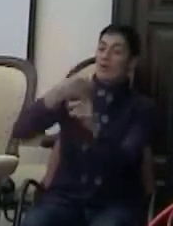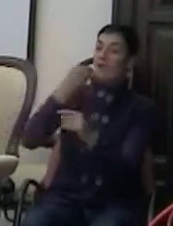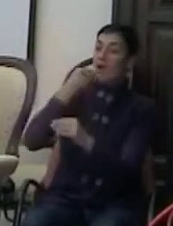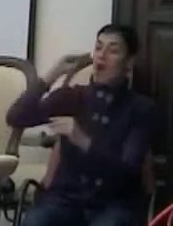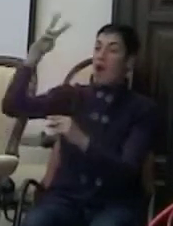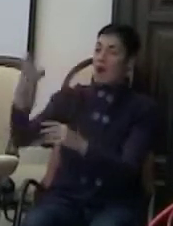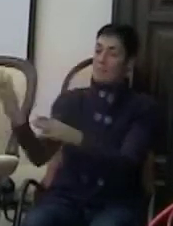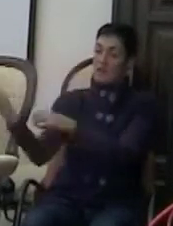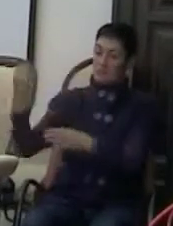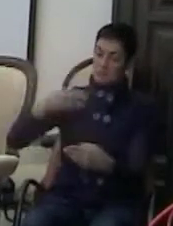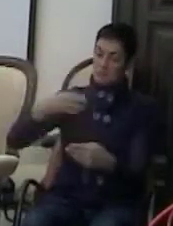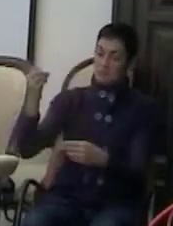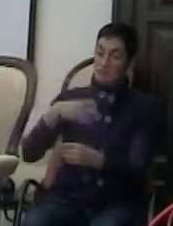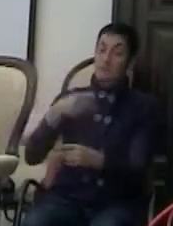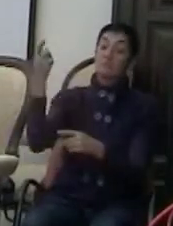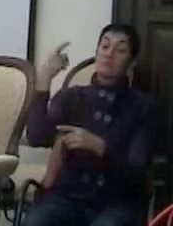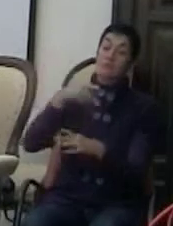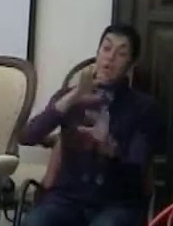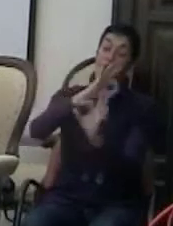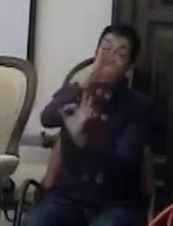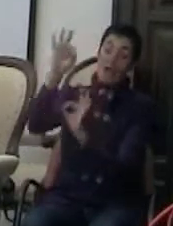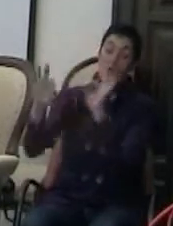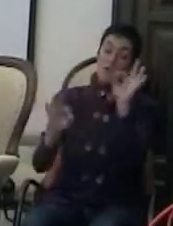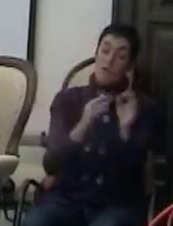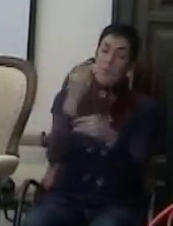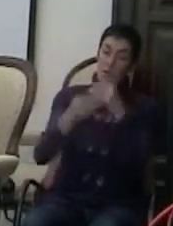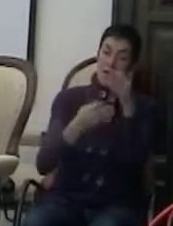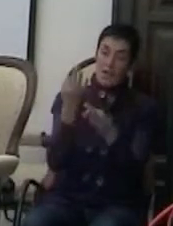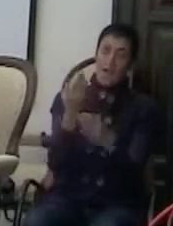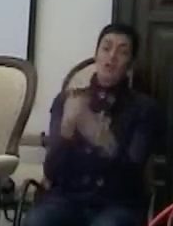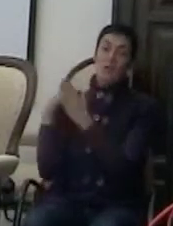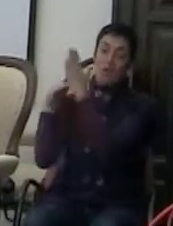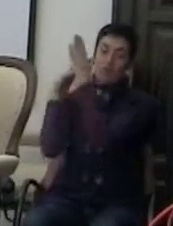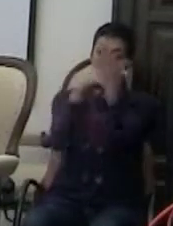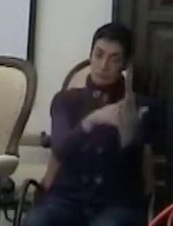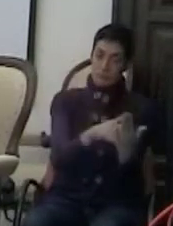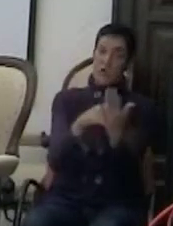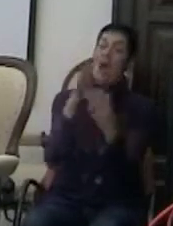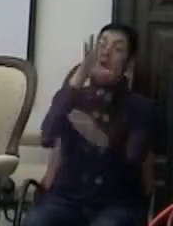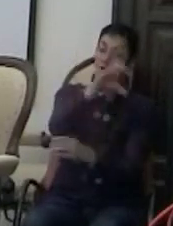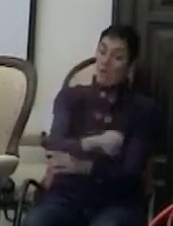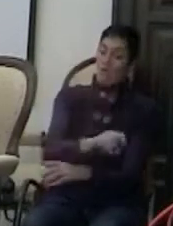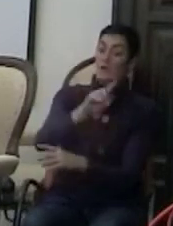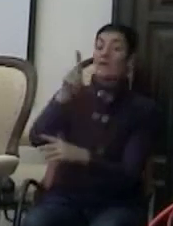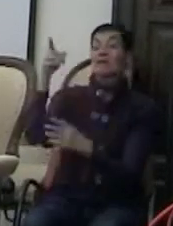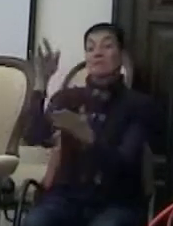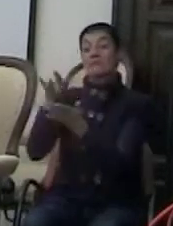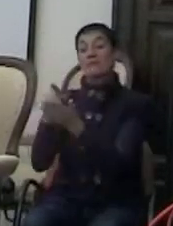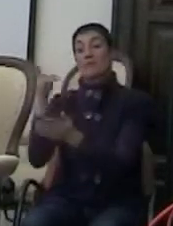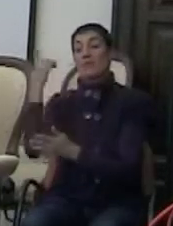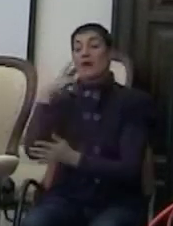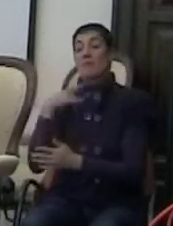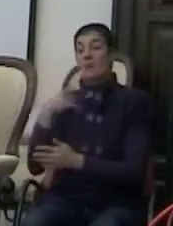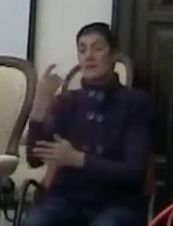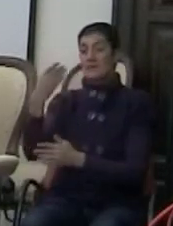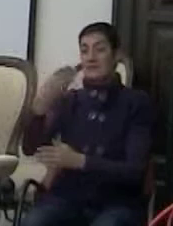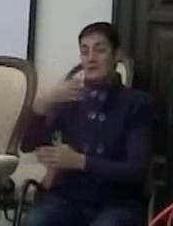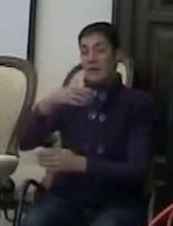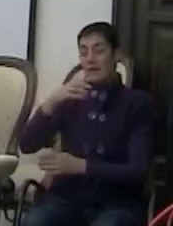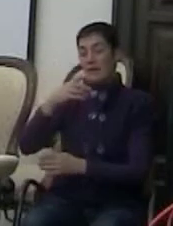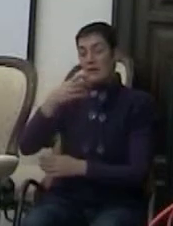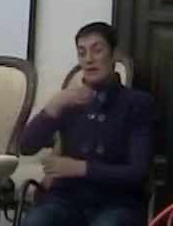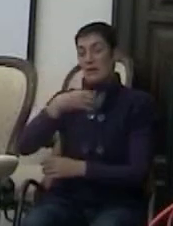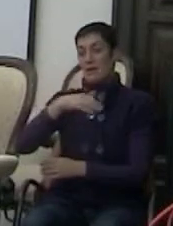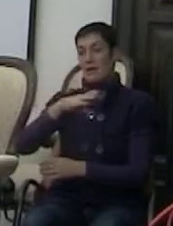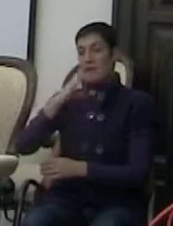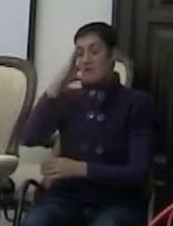asociaciones compran los camiones, los trailers, y en el mes de febrero se juntan toda la caravana de Andalucía,